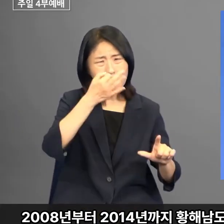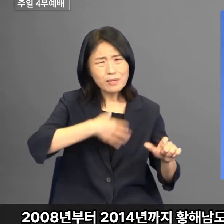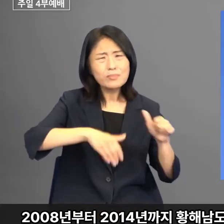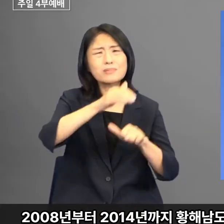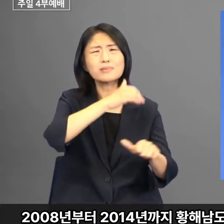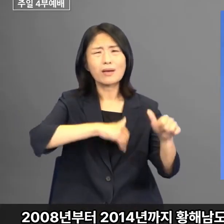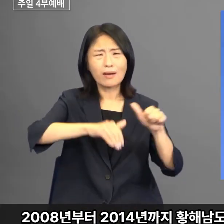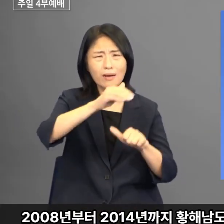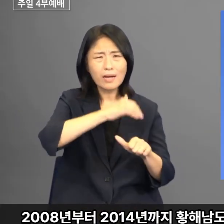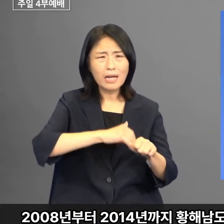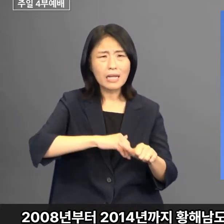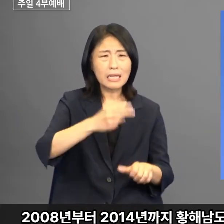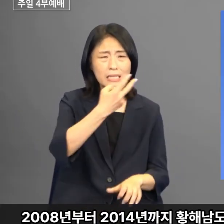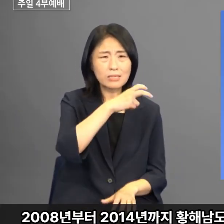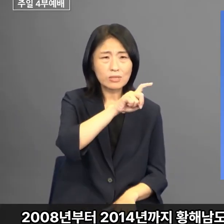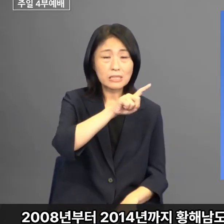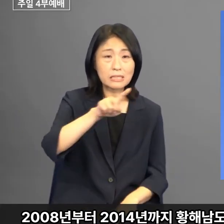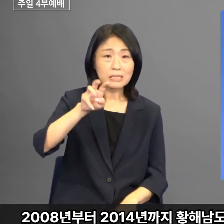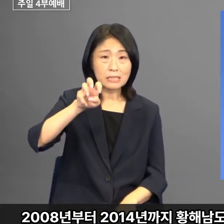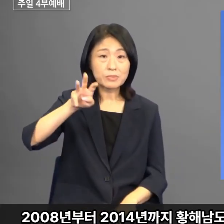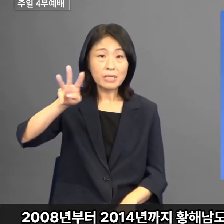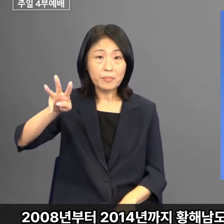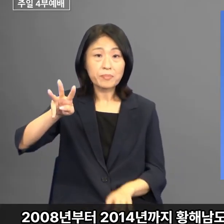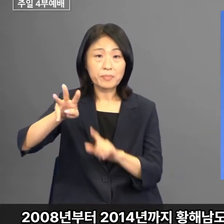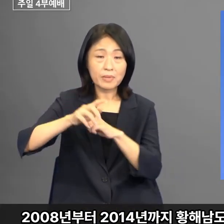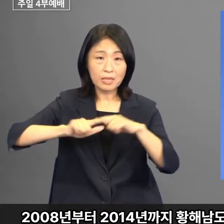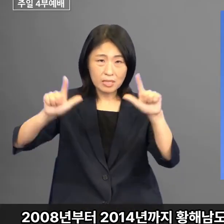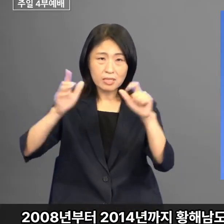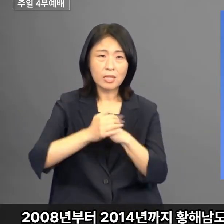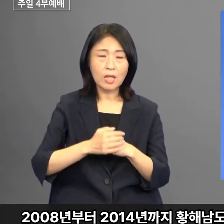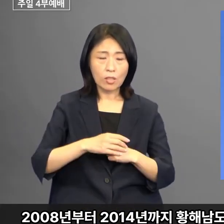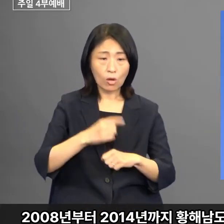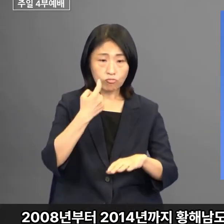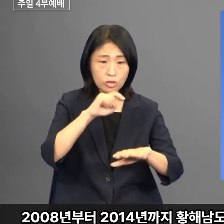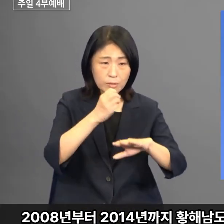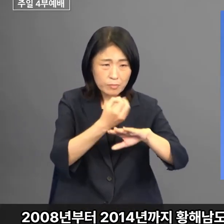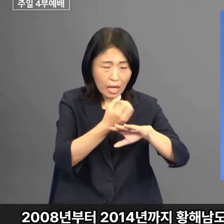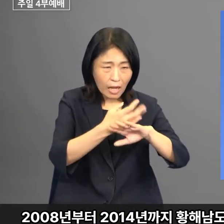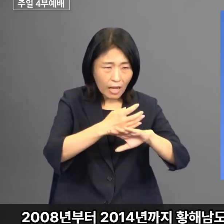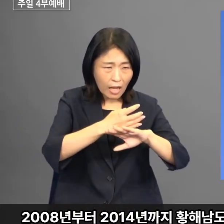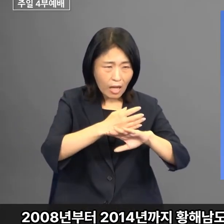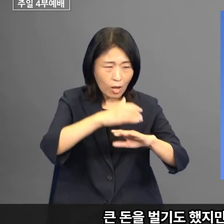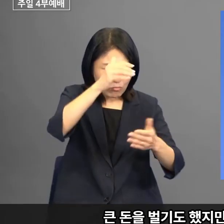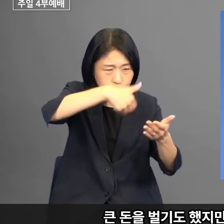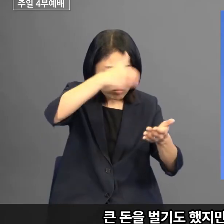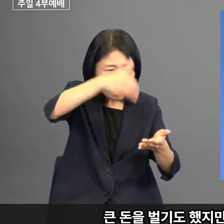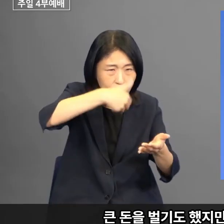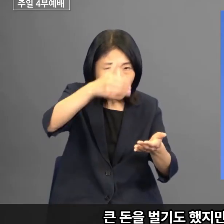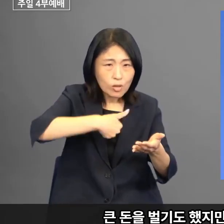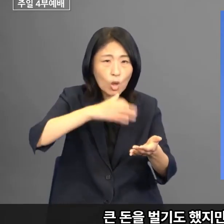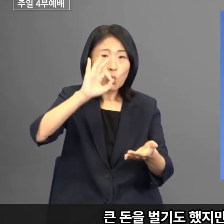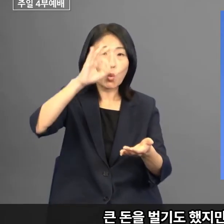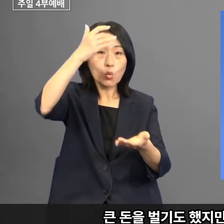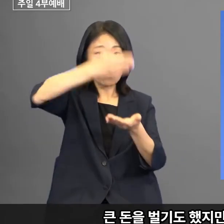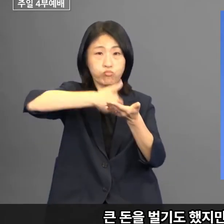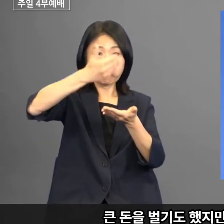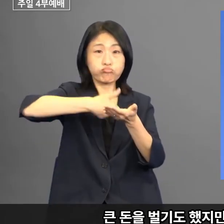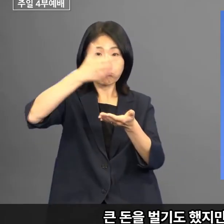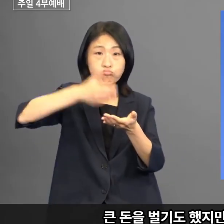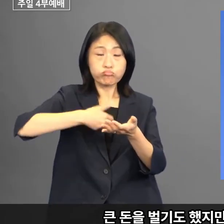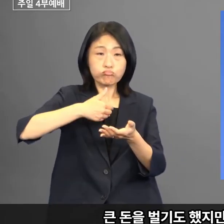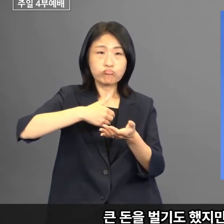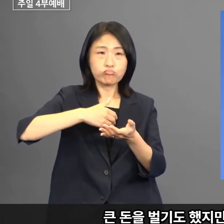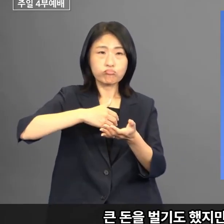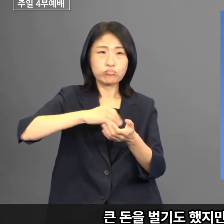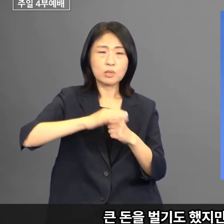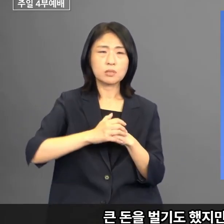2008년부터 2014년까지 황해남도 옹진군 금강산에서 금채굴 사업을 하며 큰 돈을 벌기도 했지만